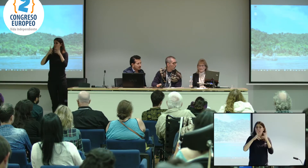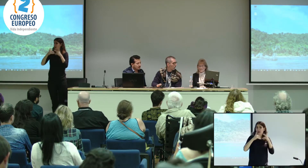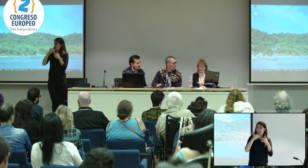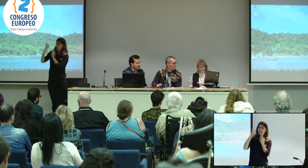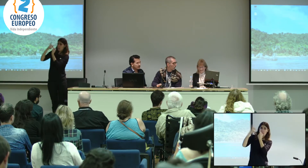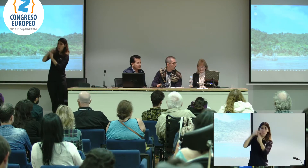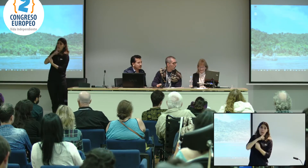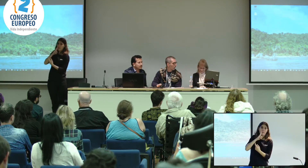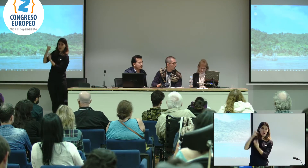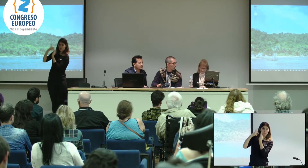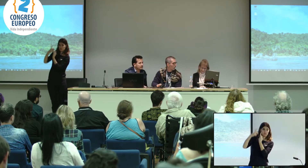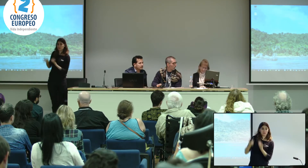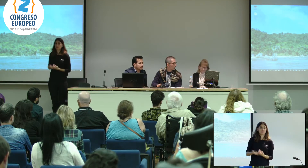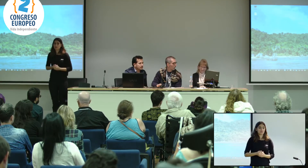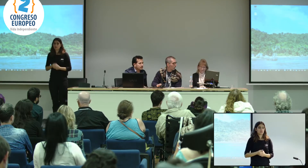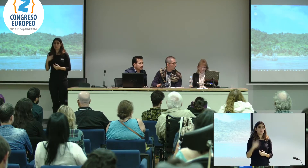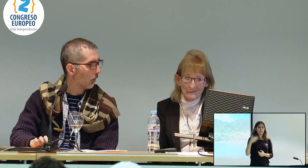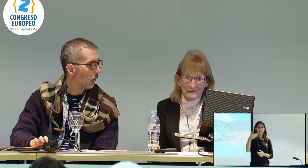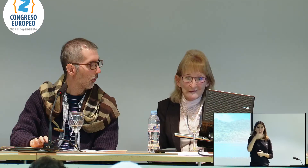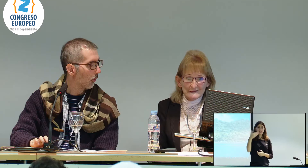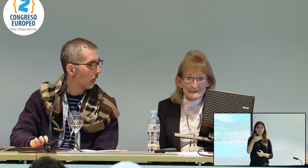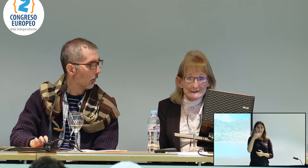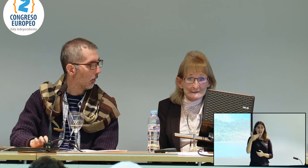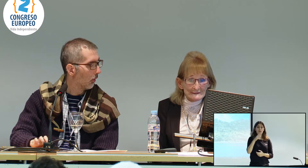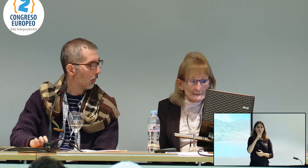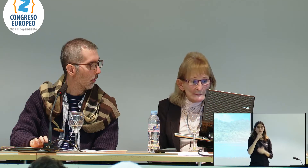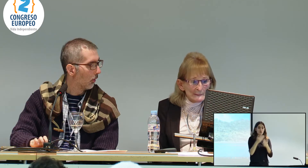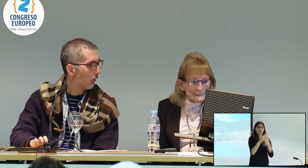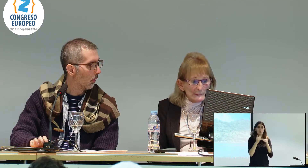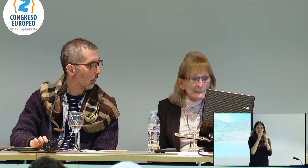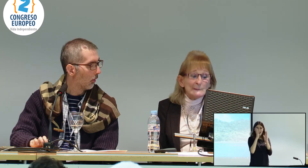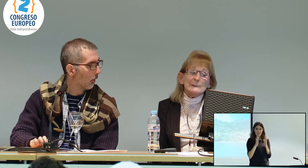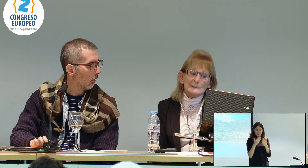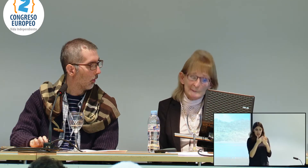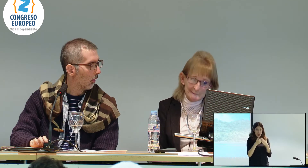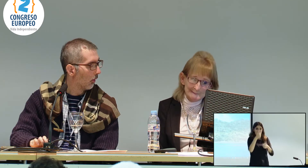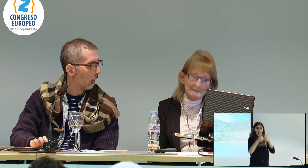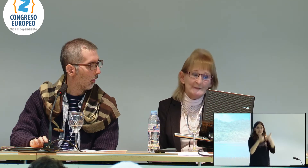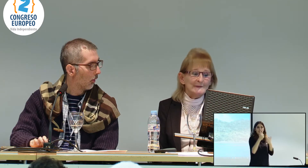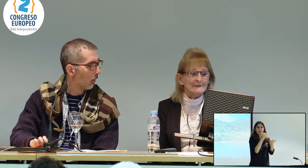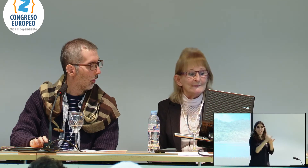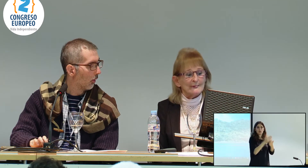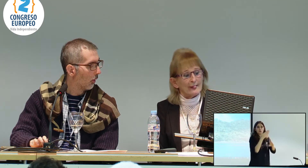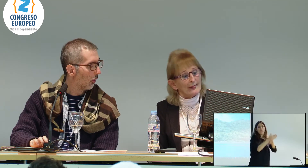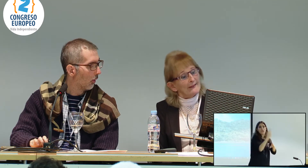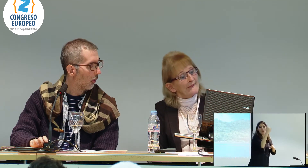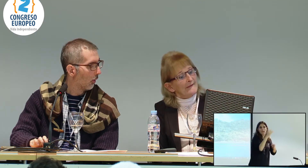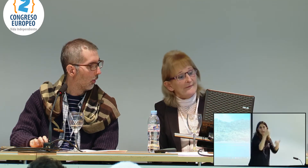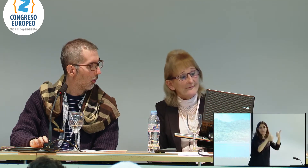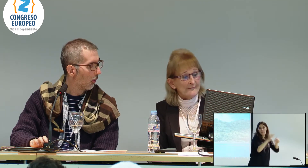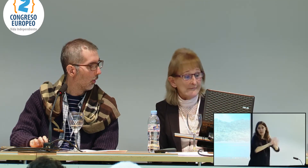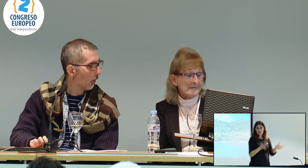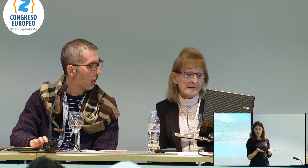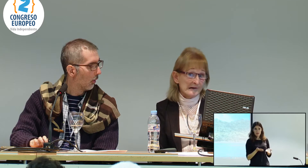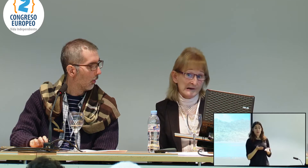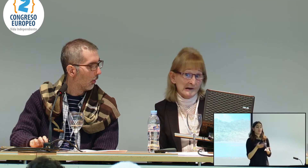de matemáticas. El bachillerato lo obtuve estudiando en casa y examinándome en institutos. Por lo